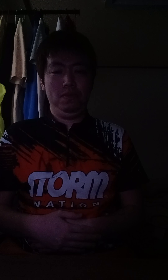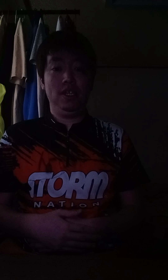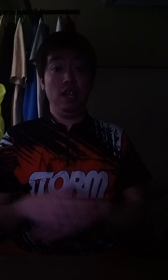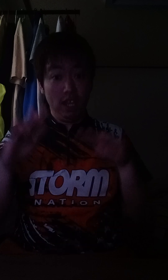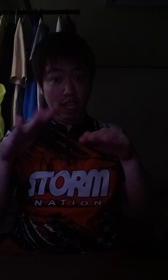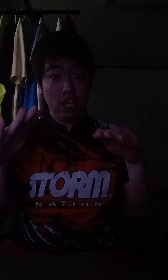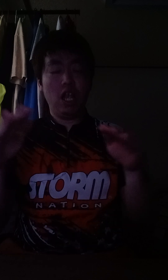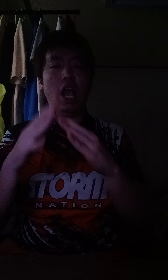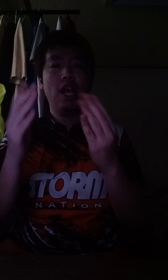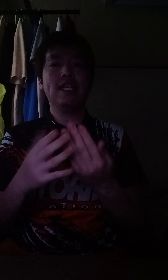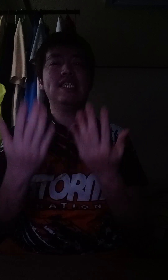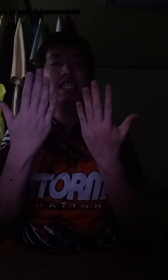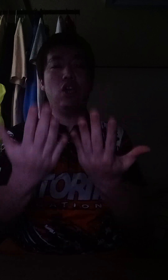한창 호기심 많을 나이 14살.